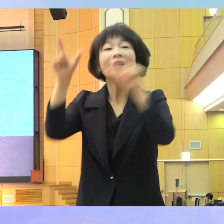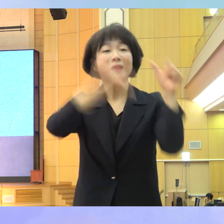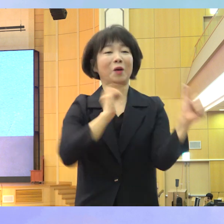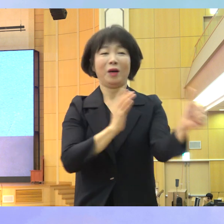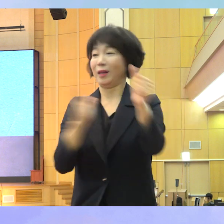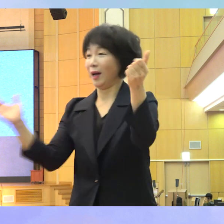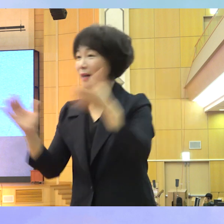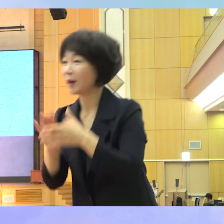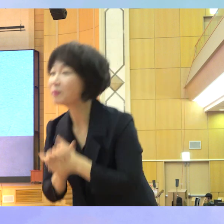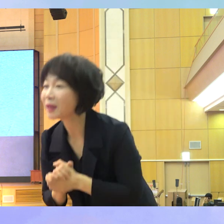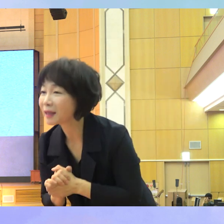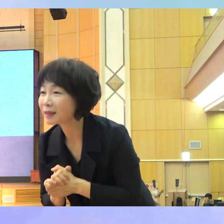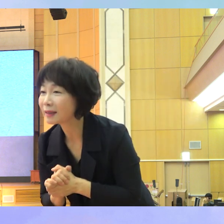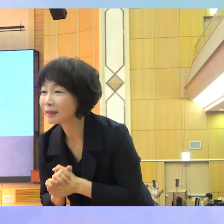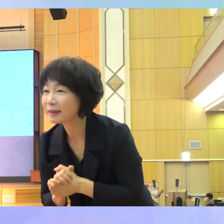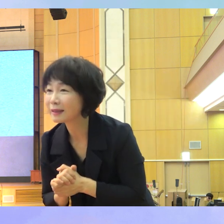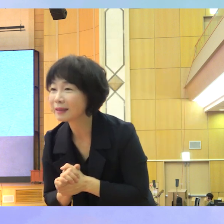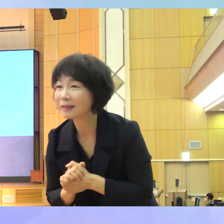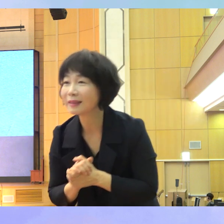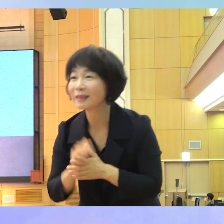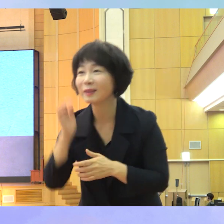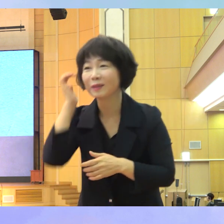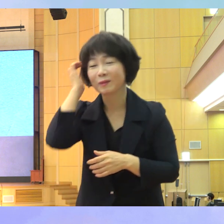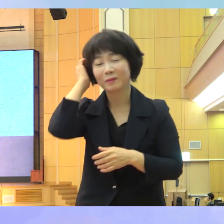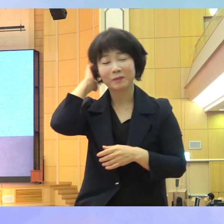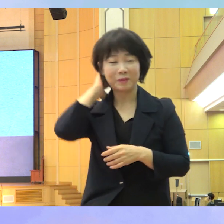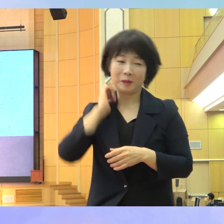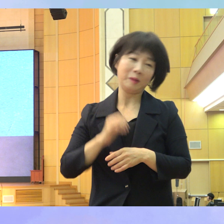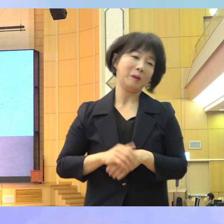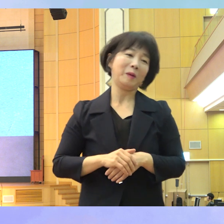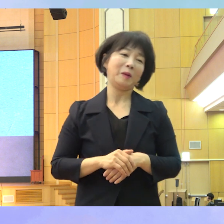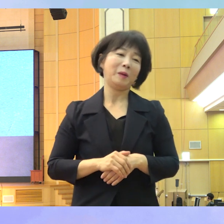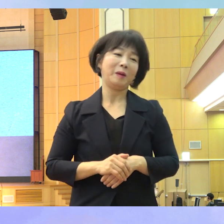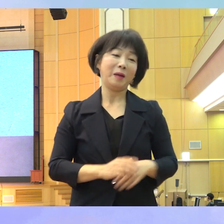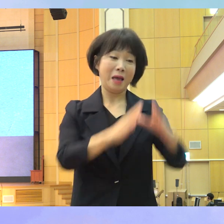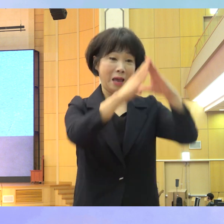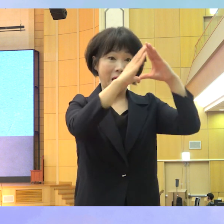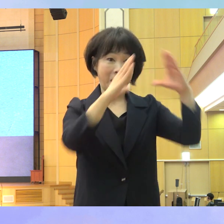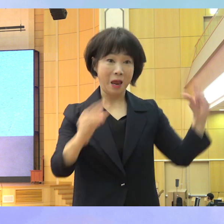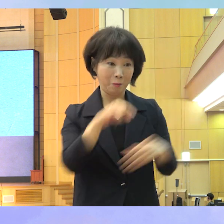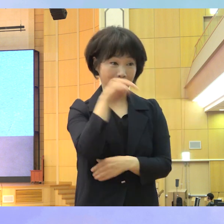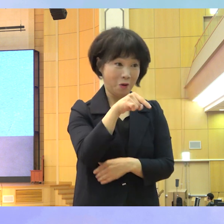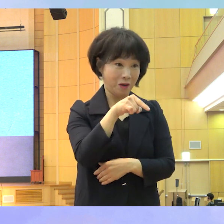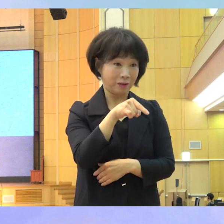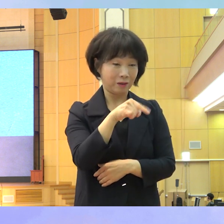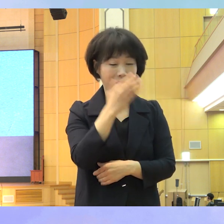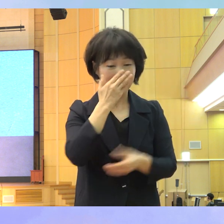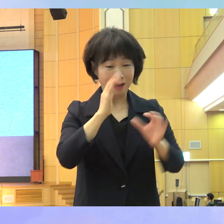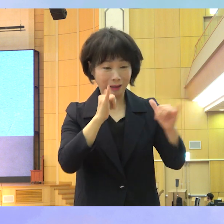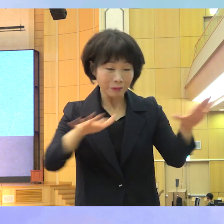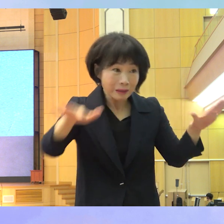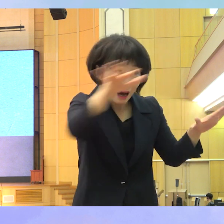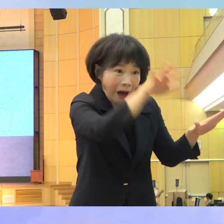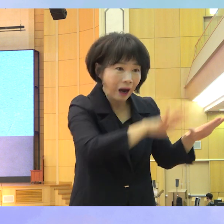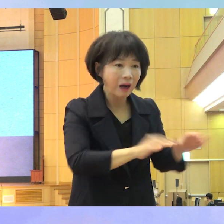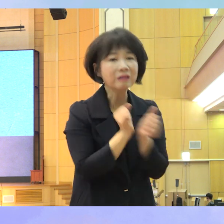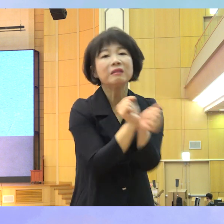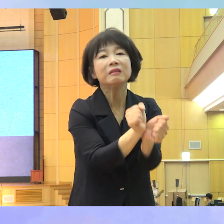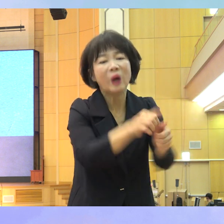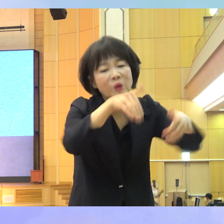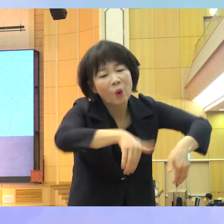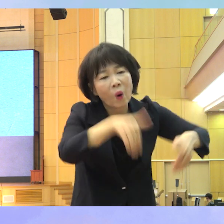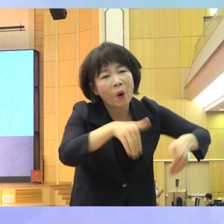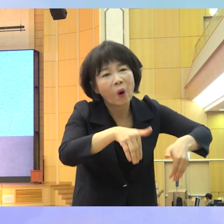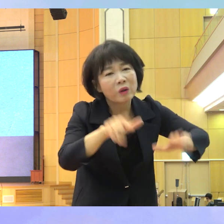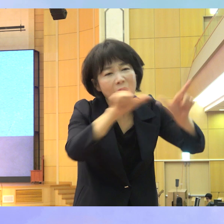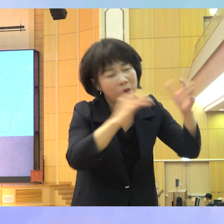그래서 잘 보십시오. 애굽에서 종노릇하던 이스라엘 백성들을 홍해를